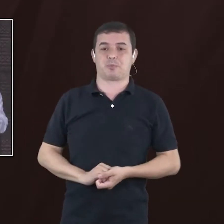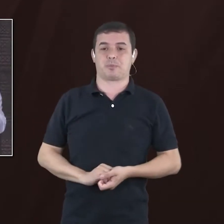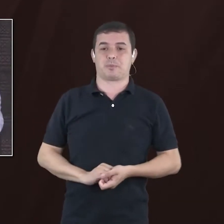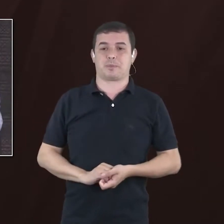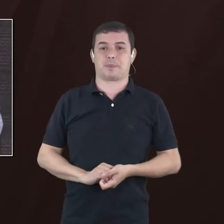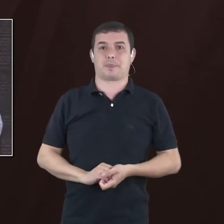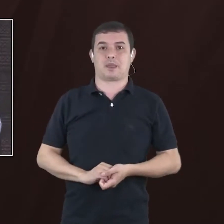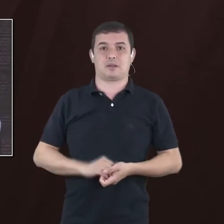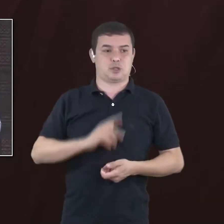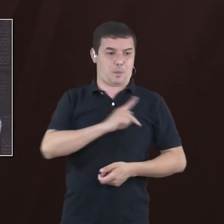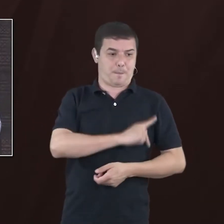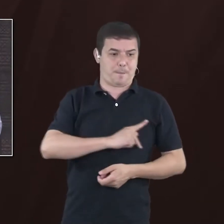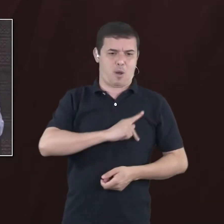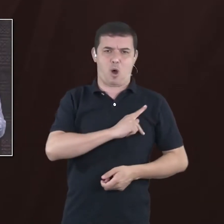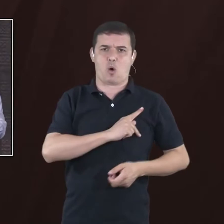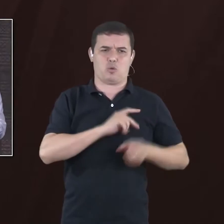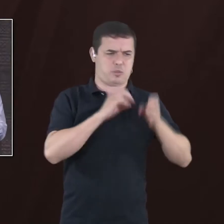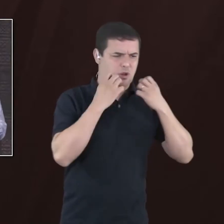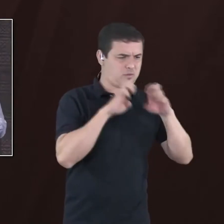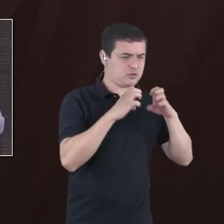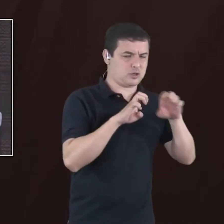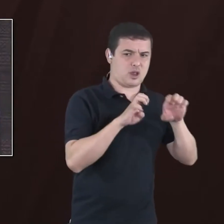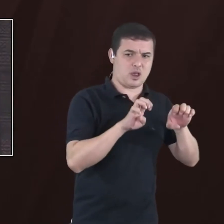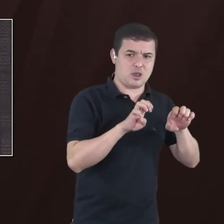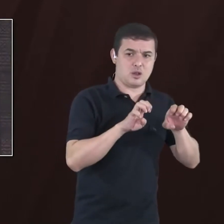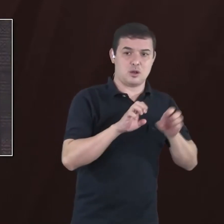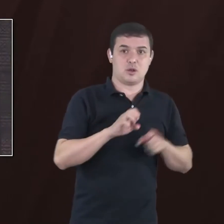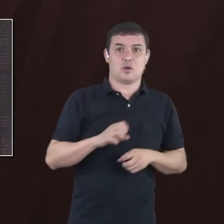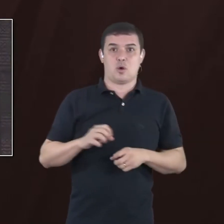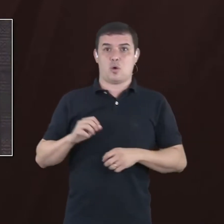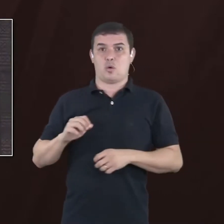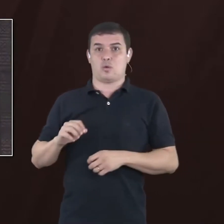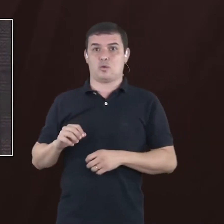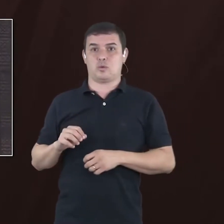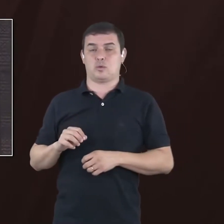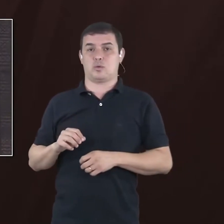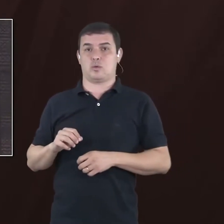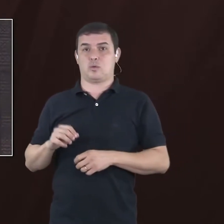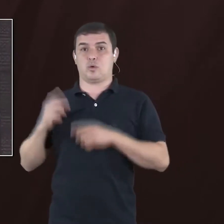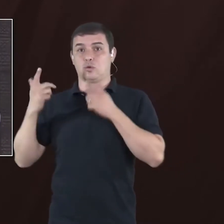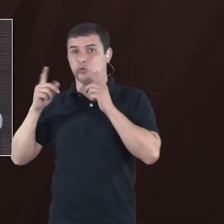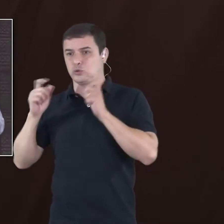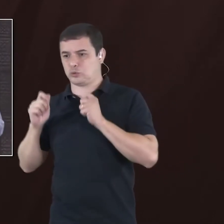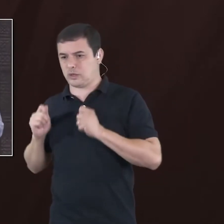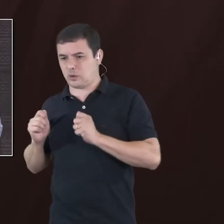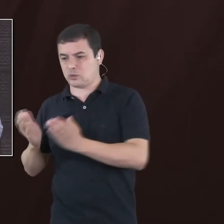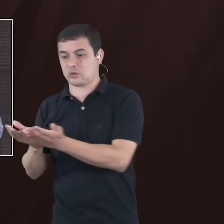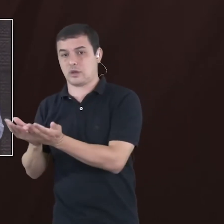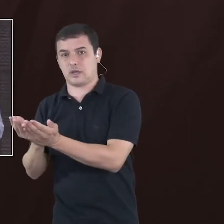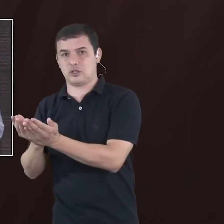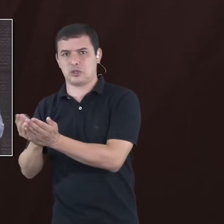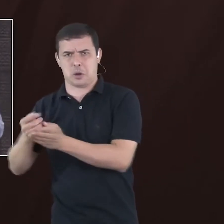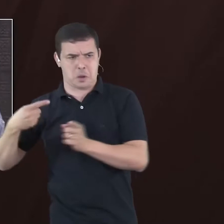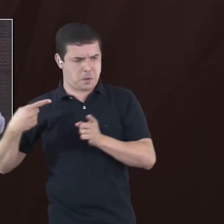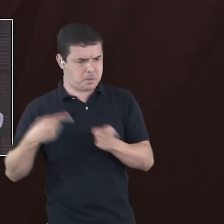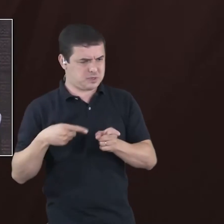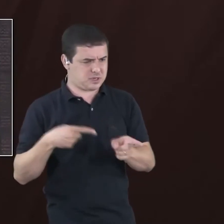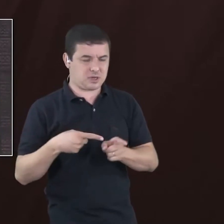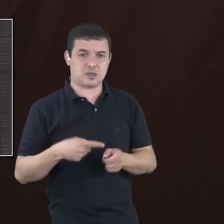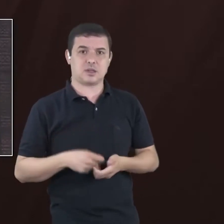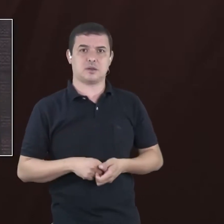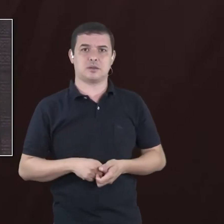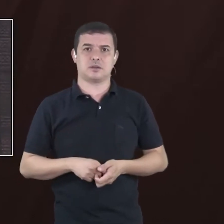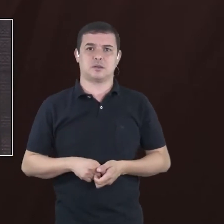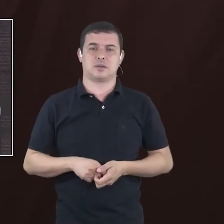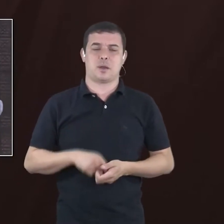cidade pregando o Evangelho, para dizer que não basta apenas crer em Jesus para ser salvo. Era